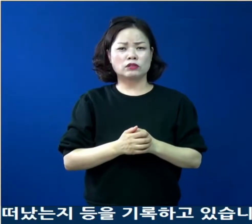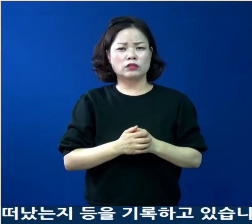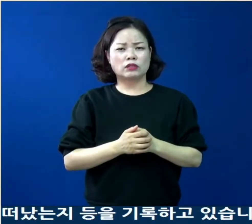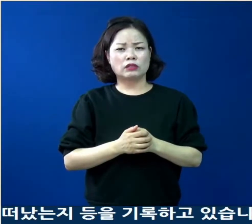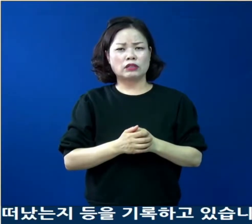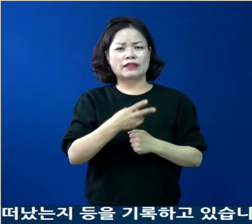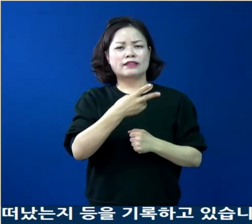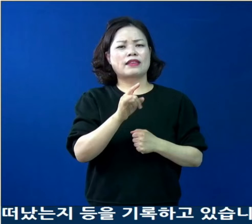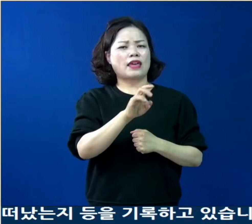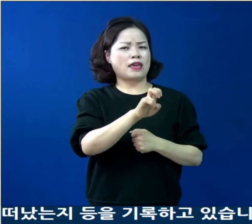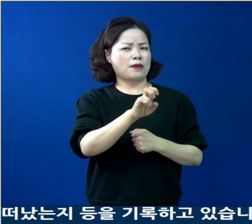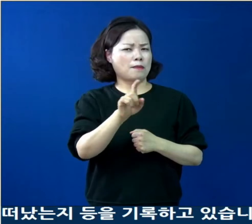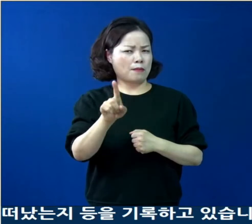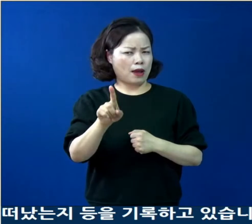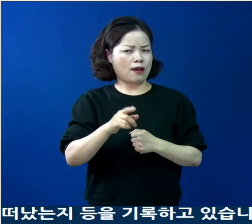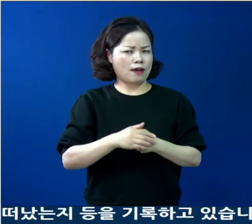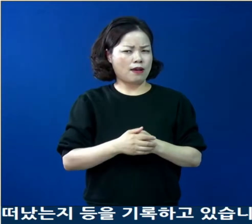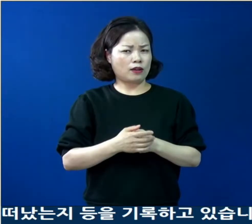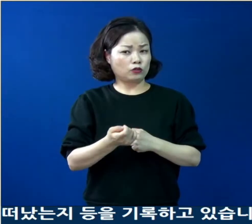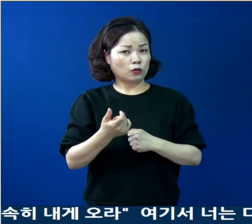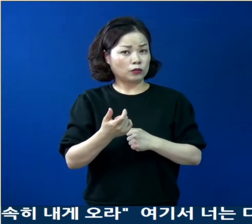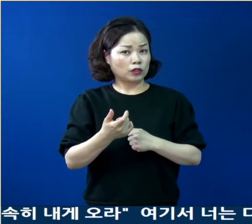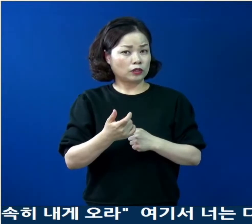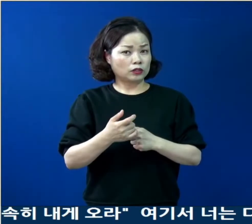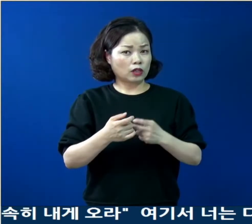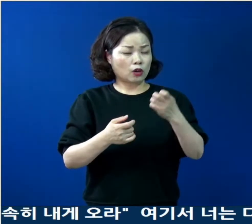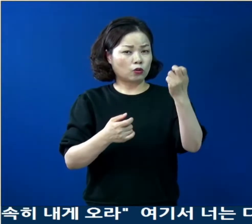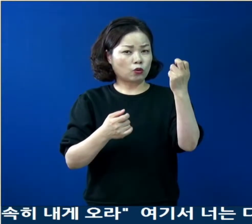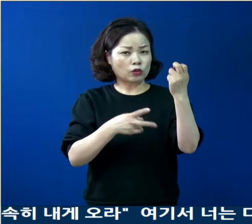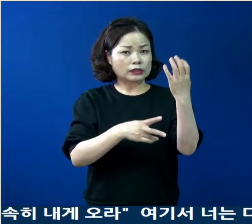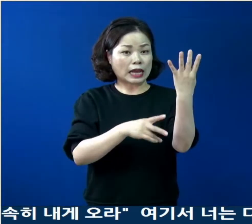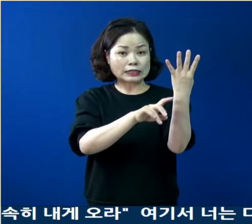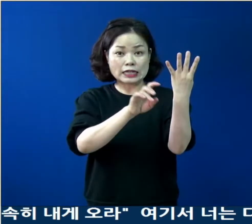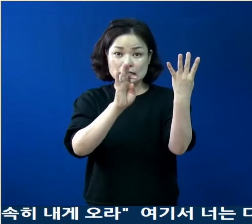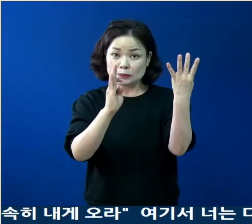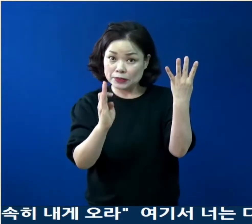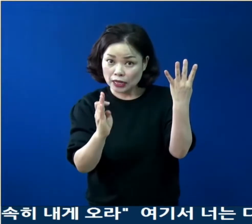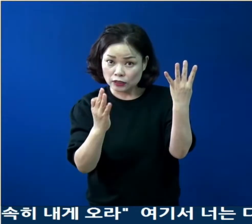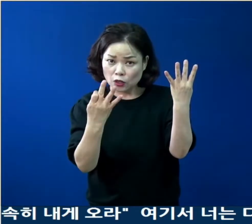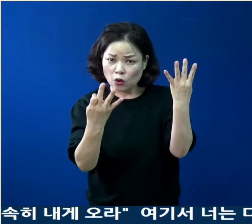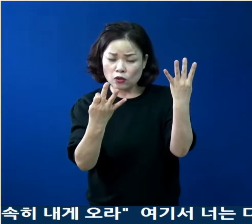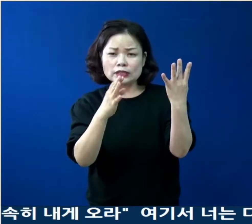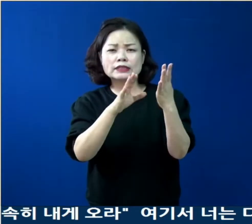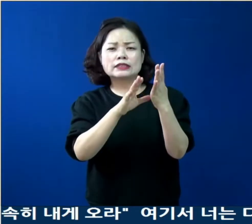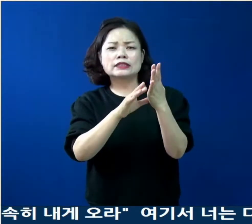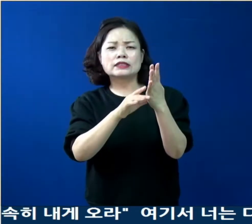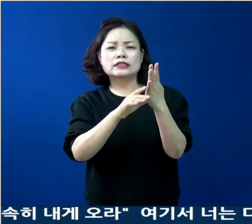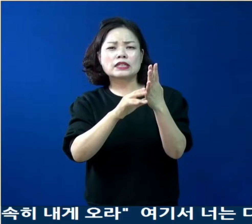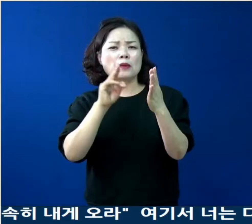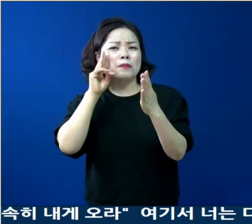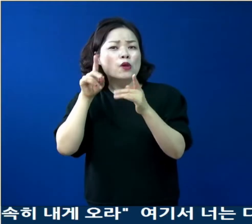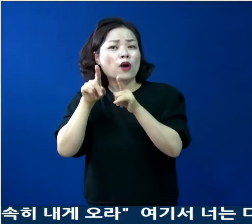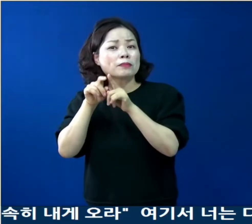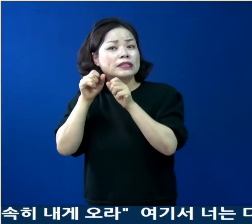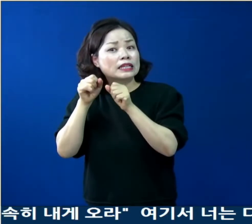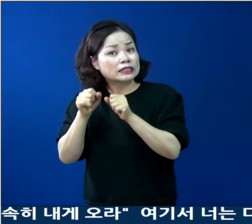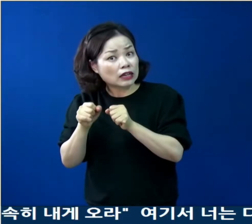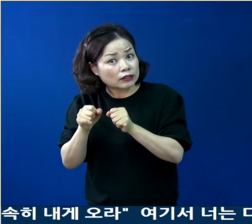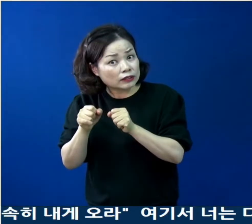공교롭게도 데마죠. 데마 아까 좀 전에 보셨던 골로새서 4장 14절에 보니까 그때도 바울과 함께